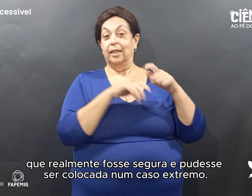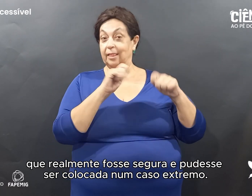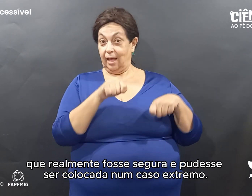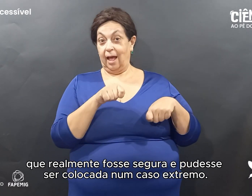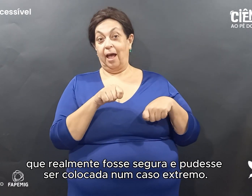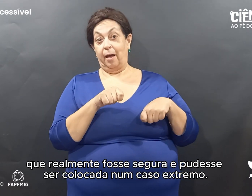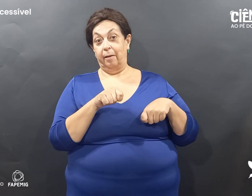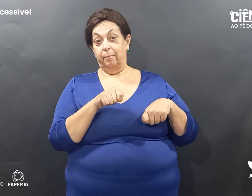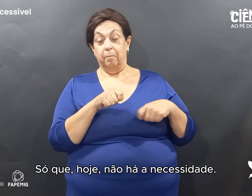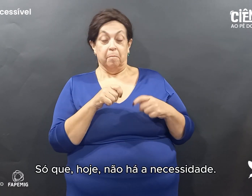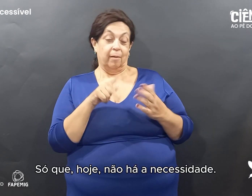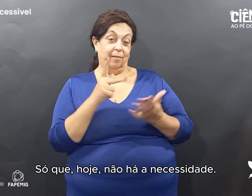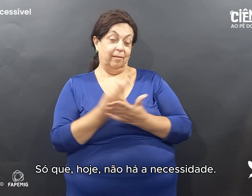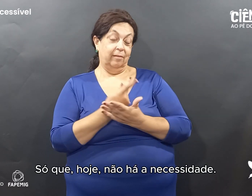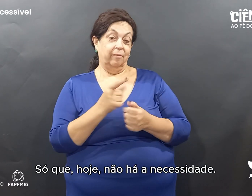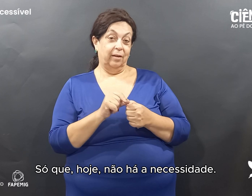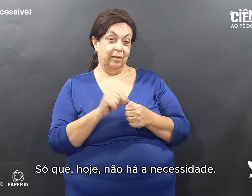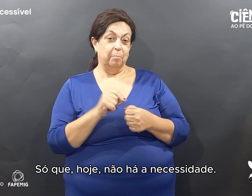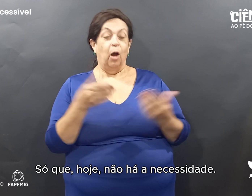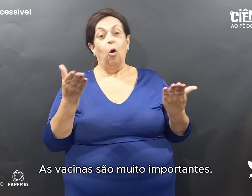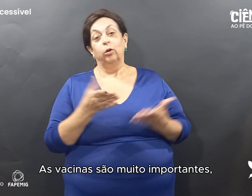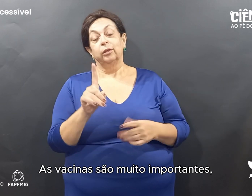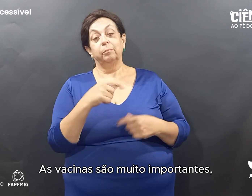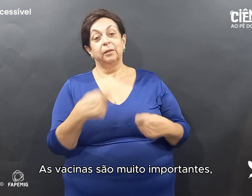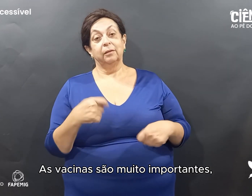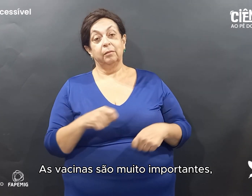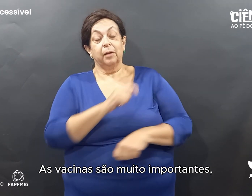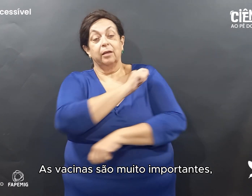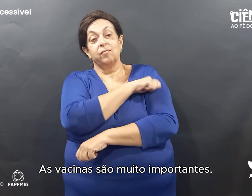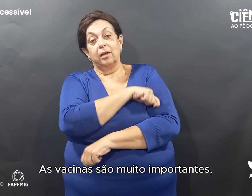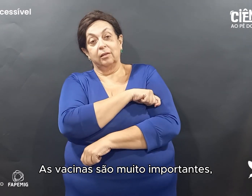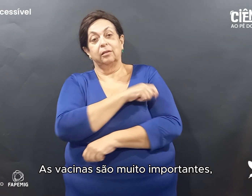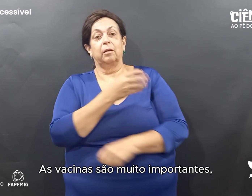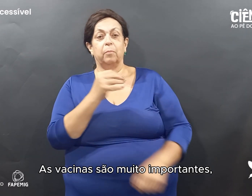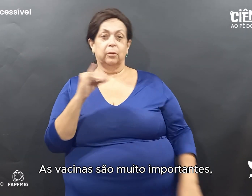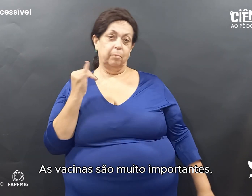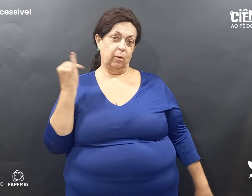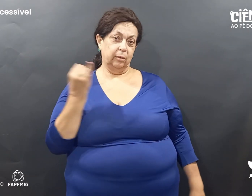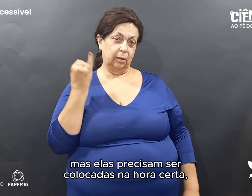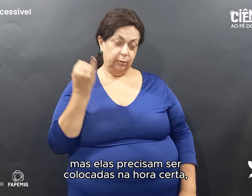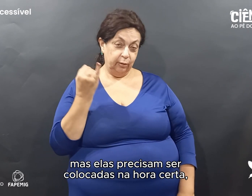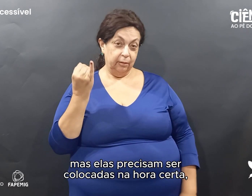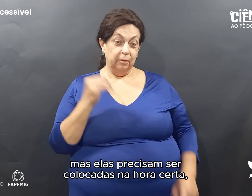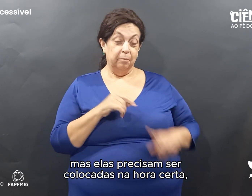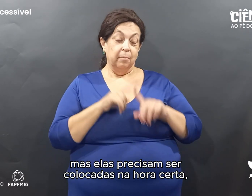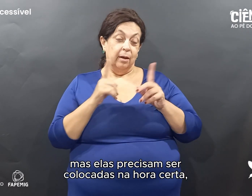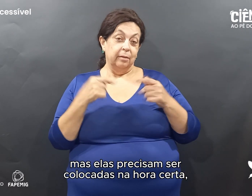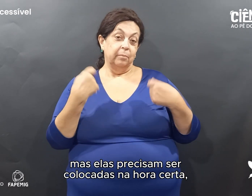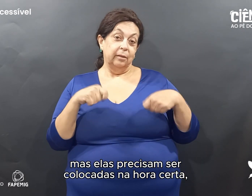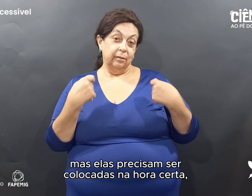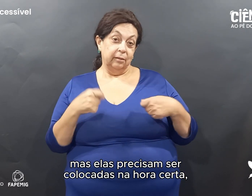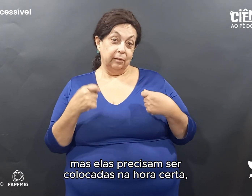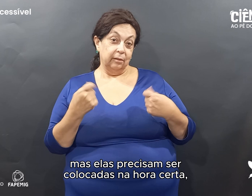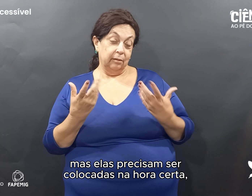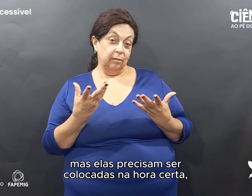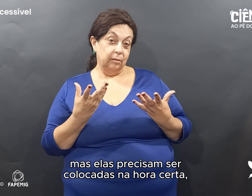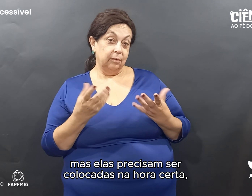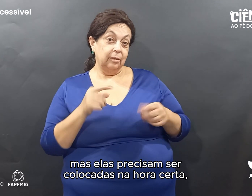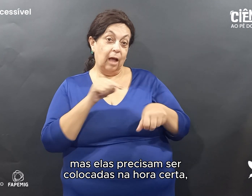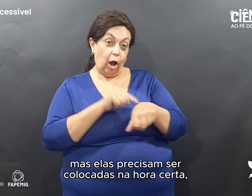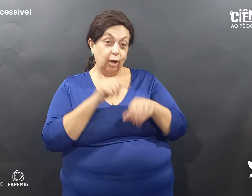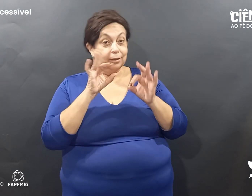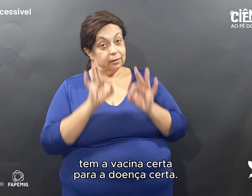num caso extremo. Só que hoje não há necessidade. As vacinas, elas são muito importantes, mas elas precisam ser colocadas na